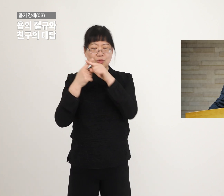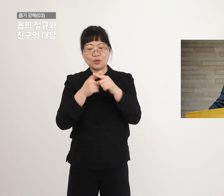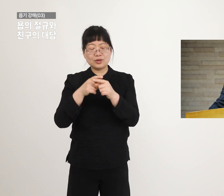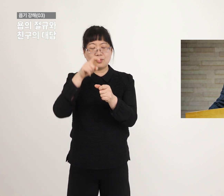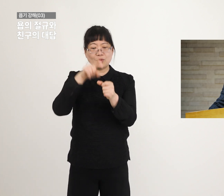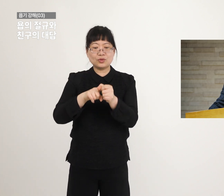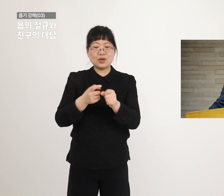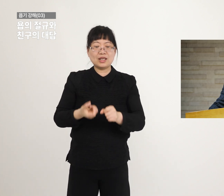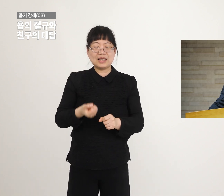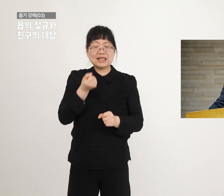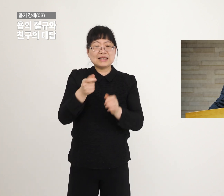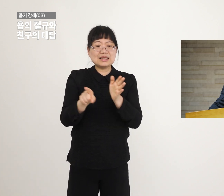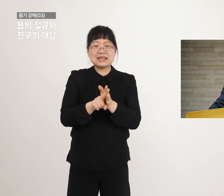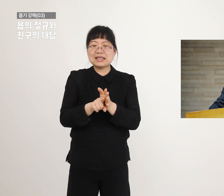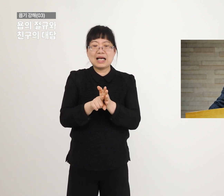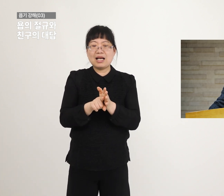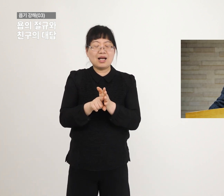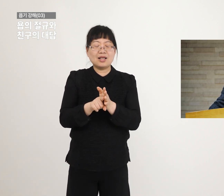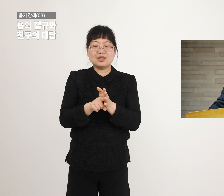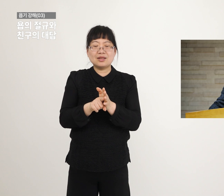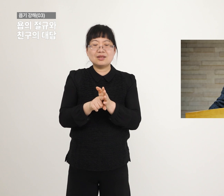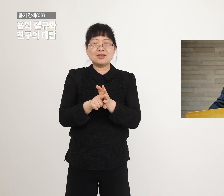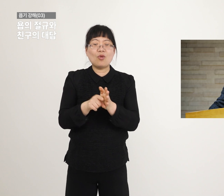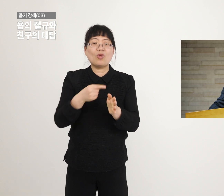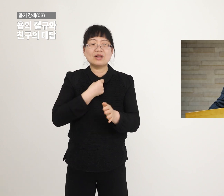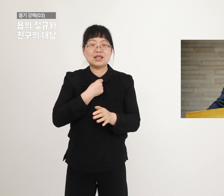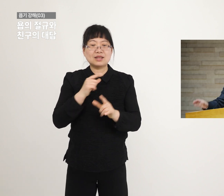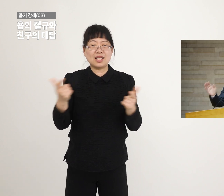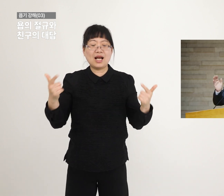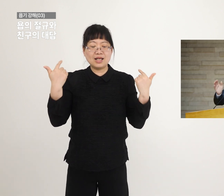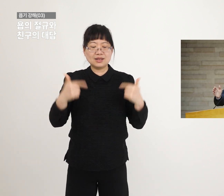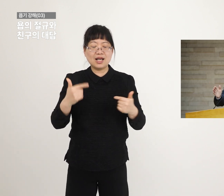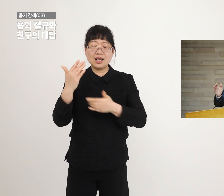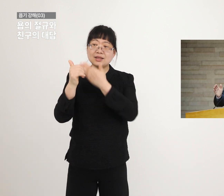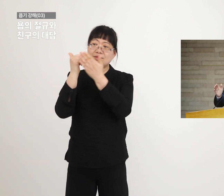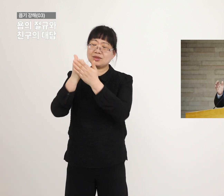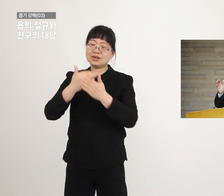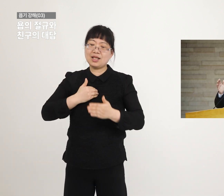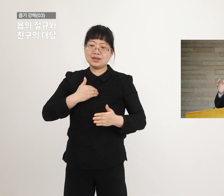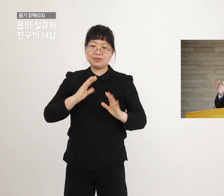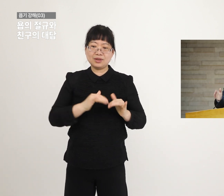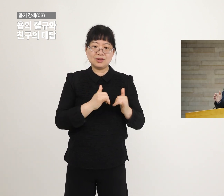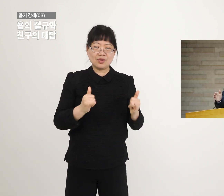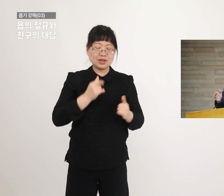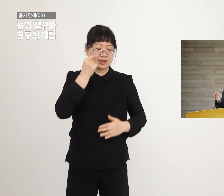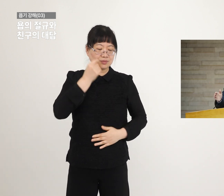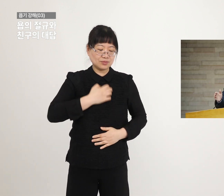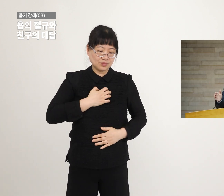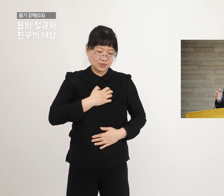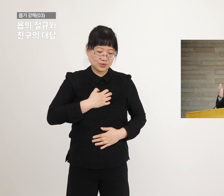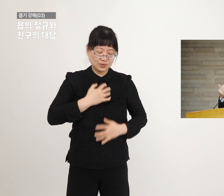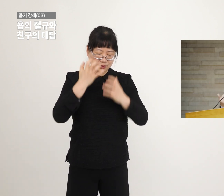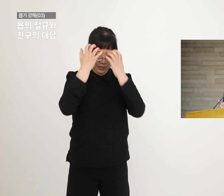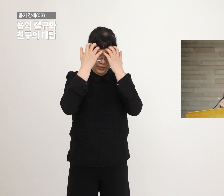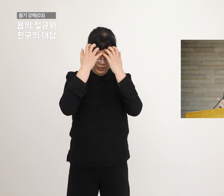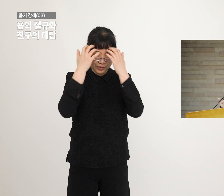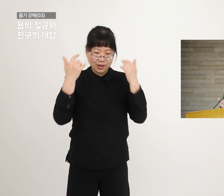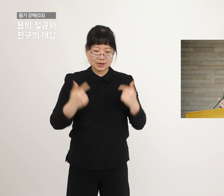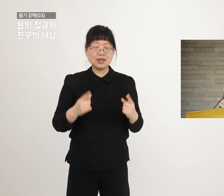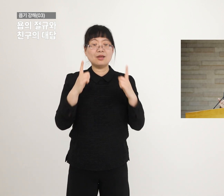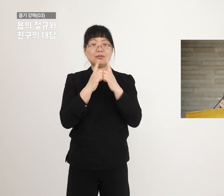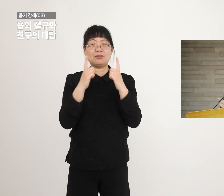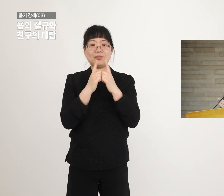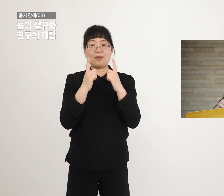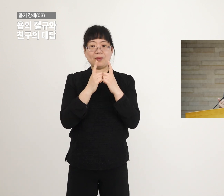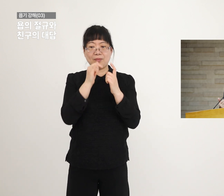않아요. 항상 하나님은 자기 백성들의 슬픔과 고통과 늘 마주해